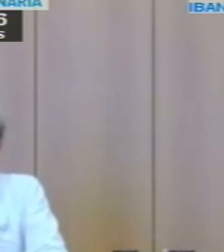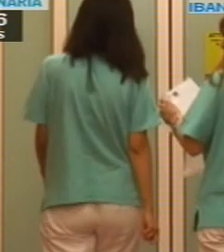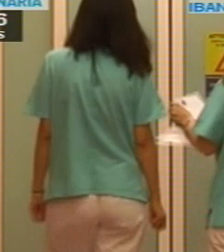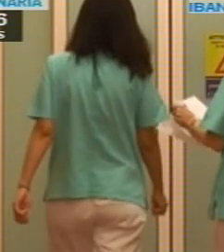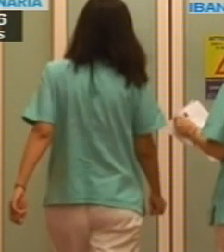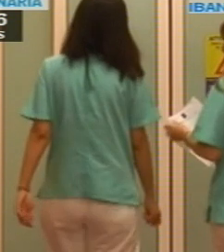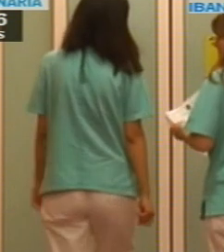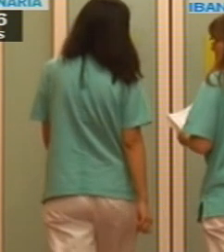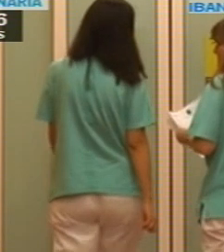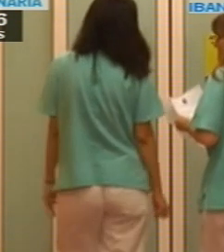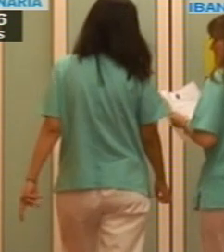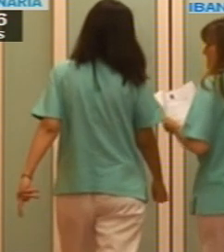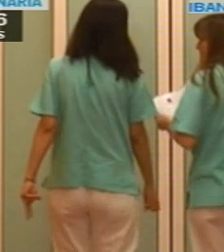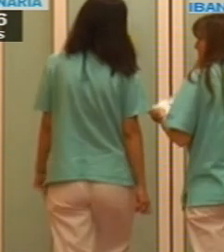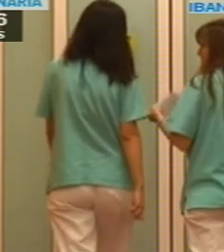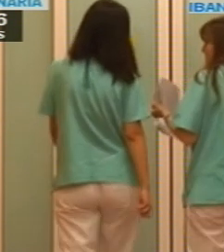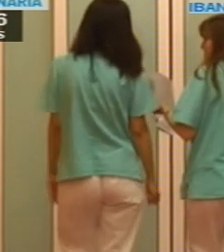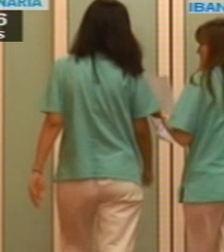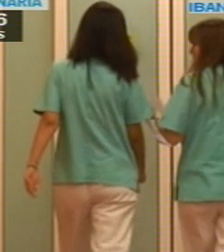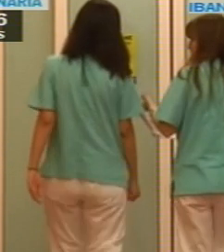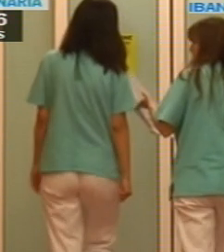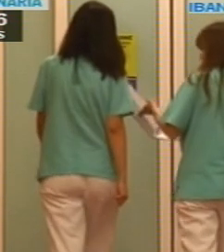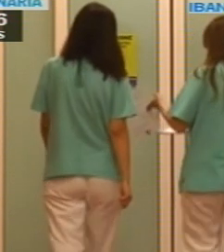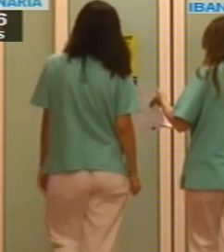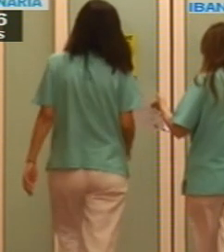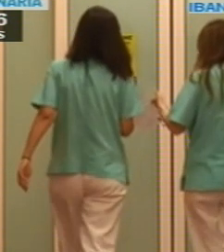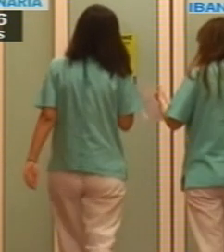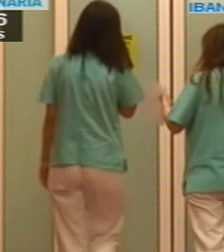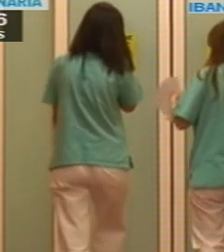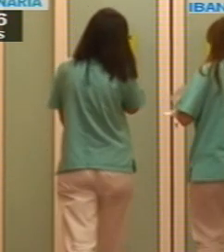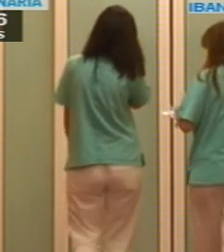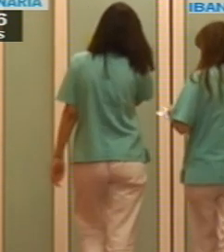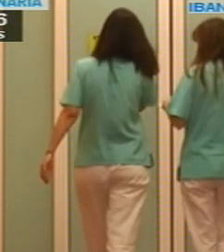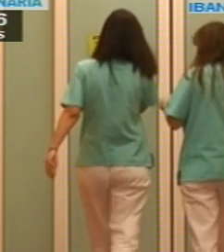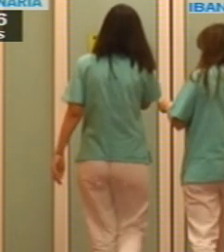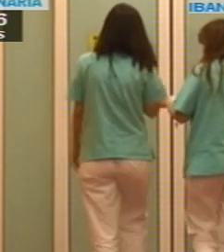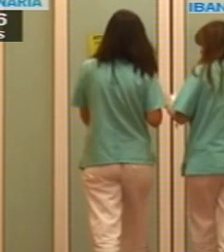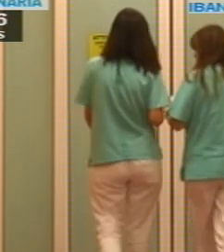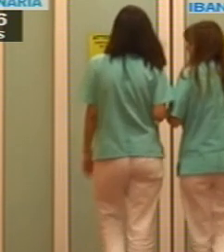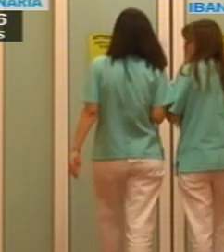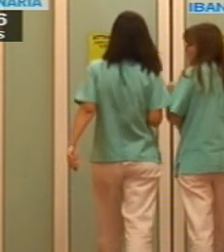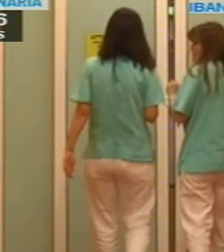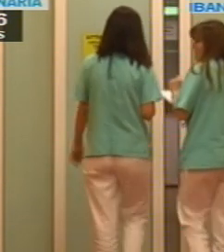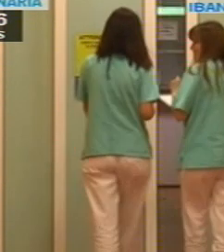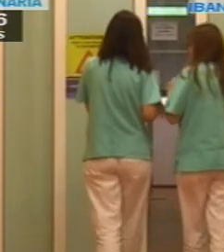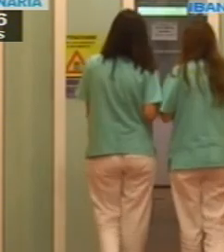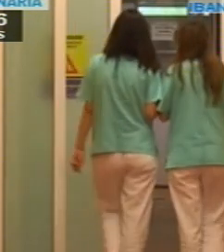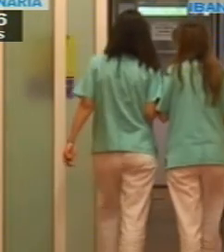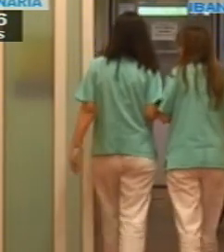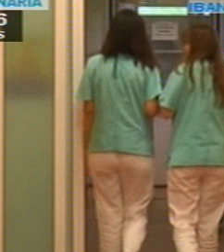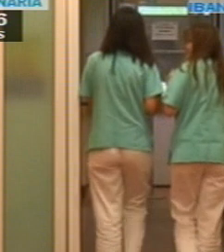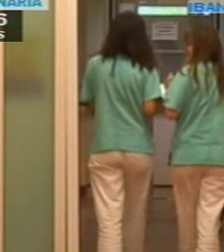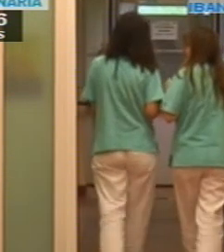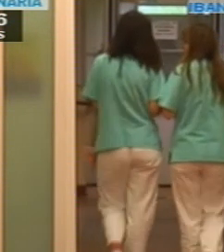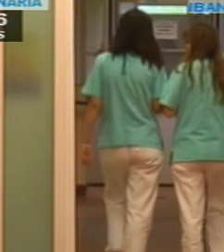tenda. Continueranno alcune delle attività avviate in questi mesi, dalla consegna dei farmaci a domicilio ai controlli in remoto.